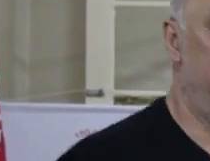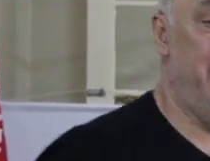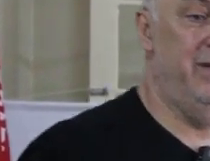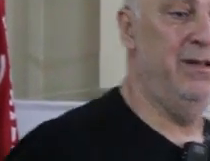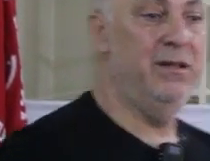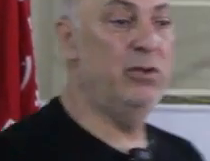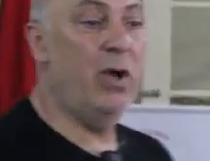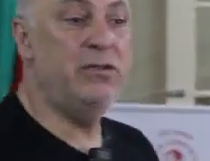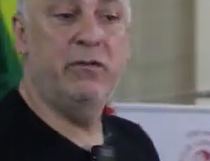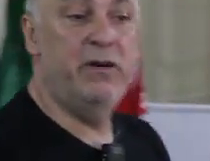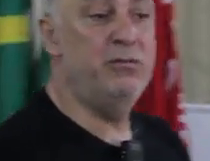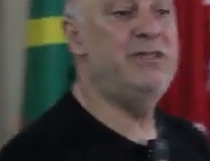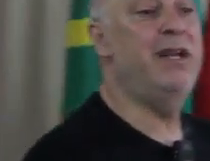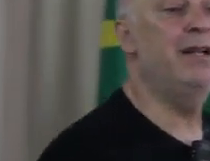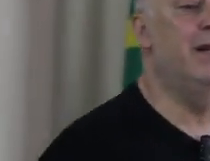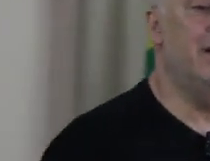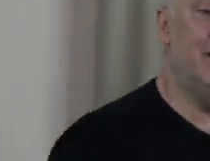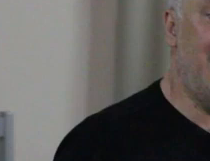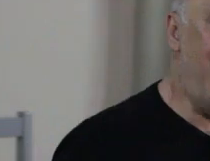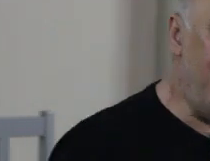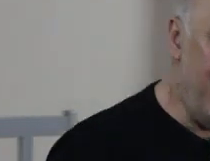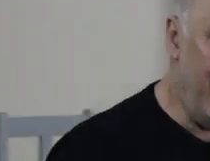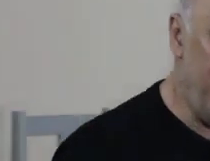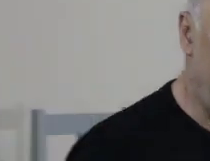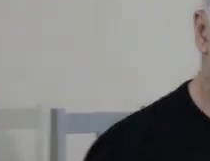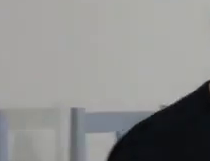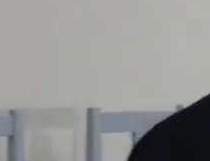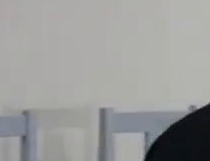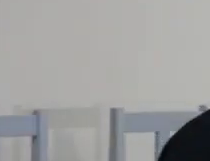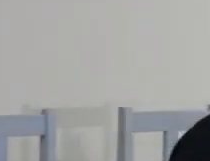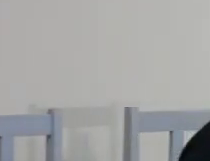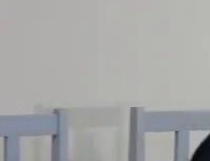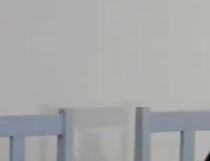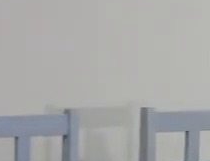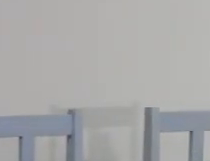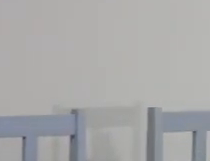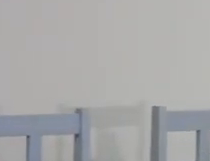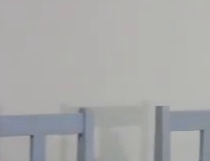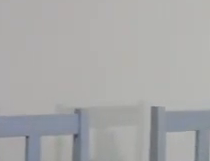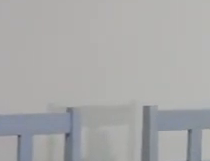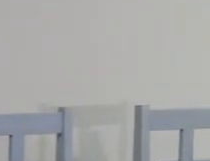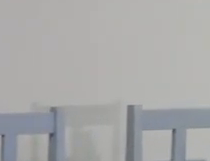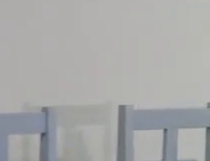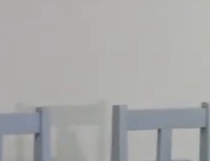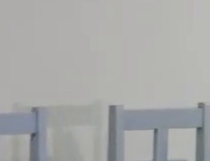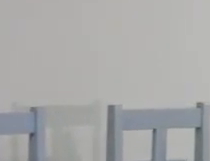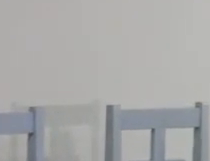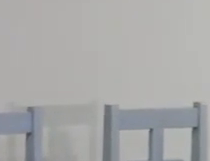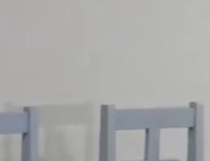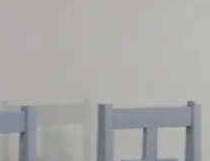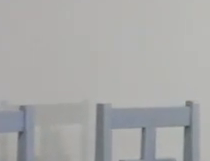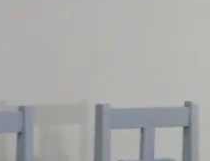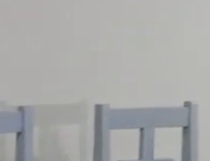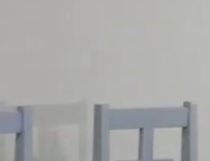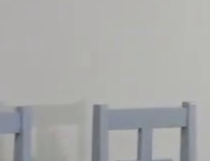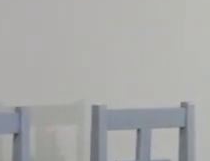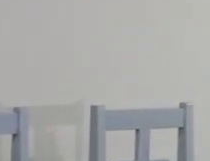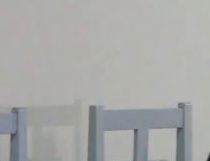valorizarmos, nós não vamos ter nada. Nós não vamos deixar